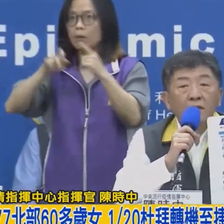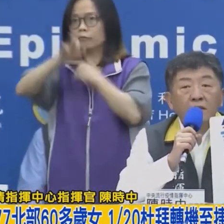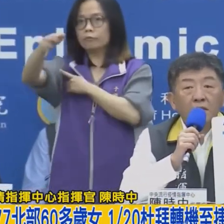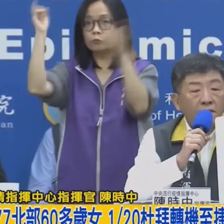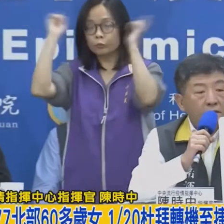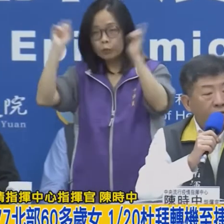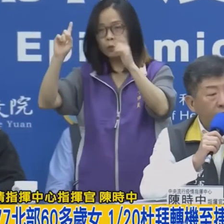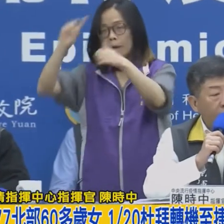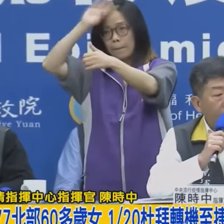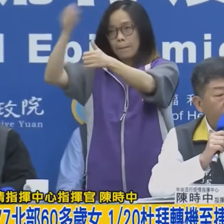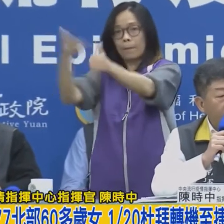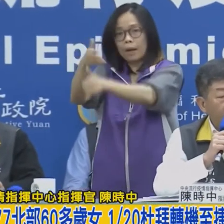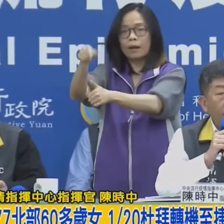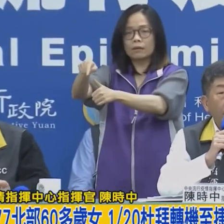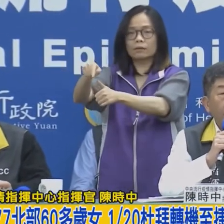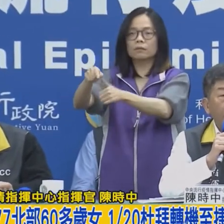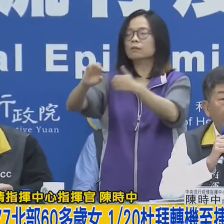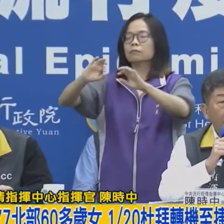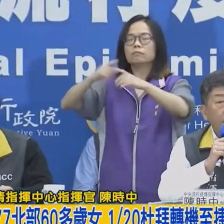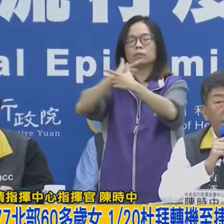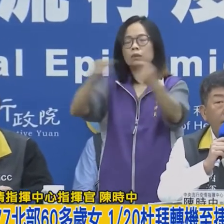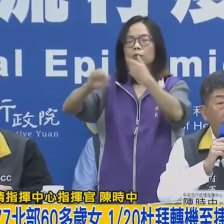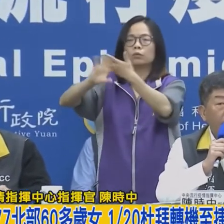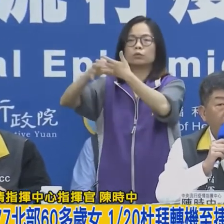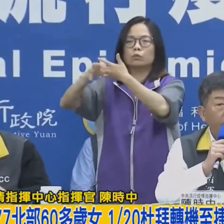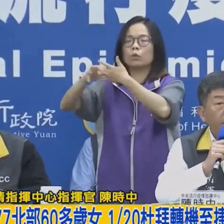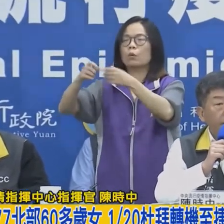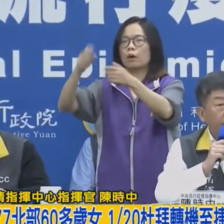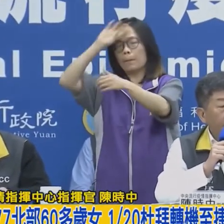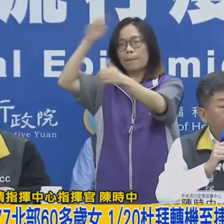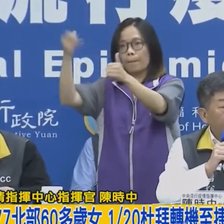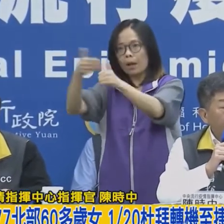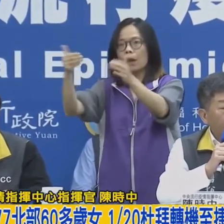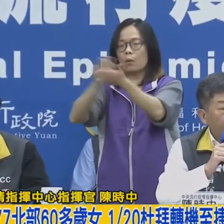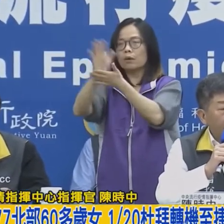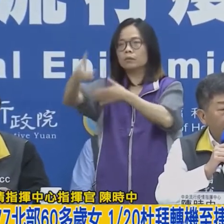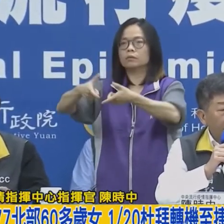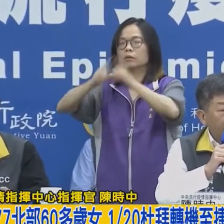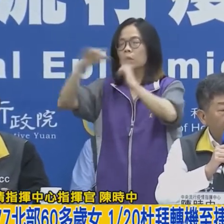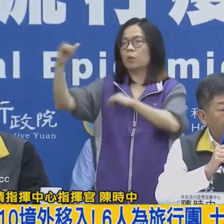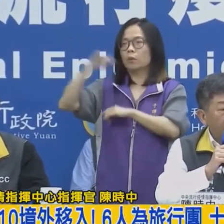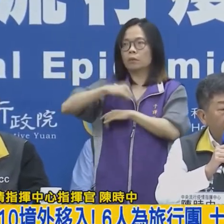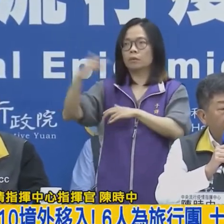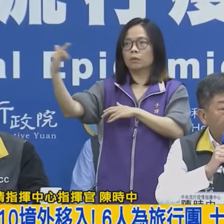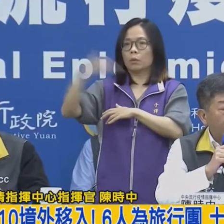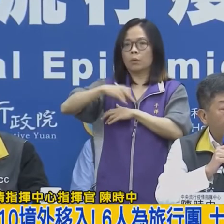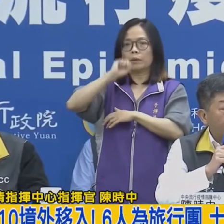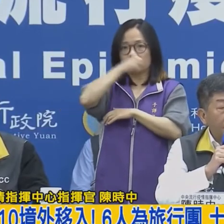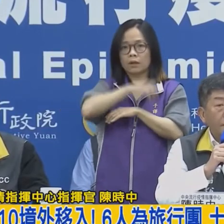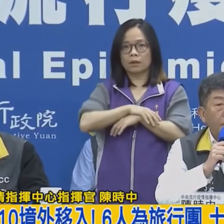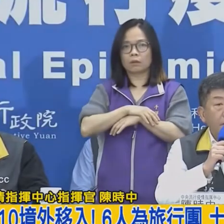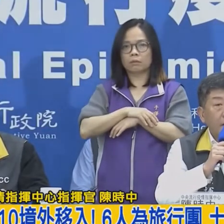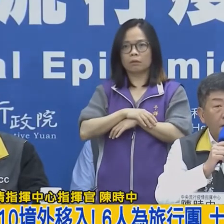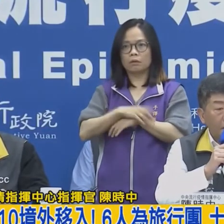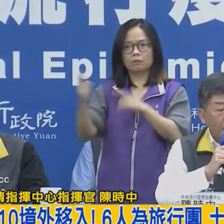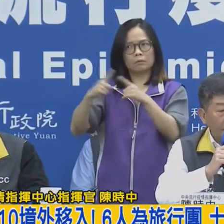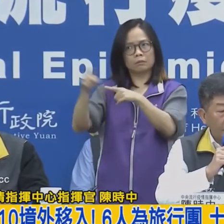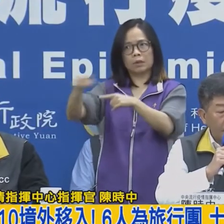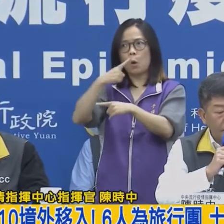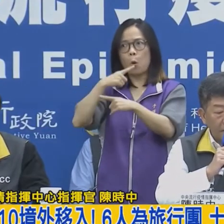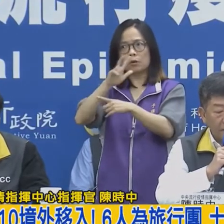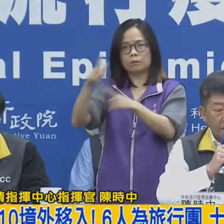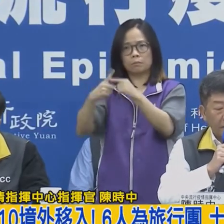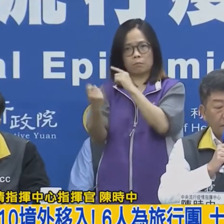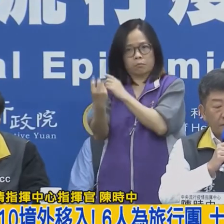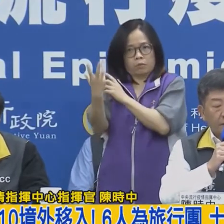本国人，那都是在境外感染带回台湾的，那境外感染的案例是越来越多了，